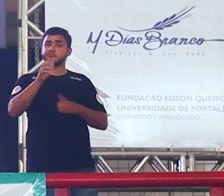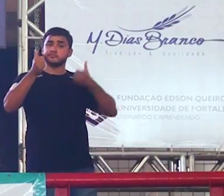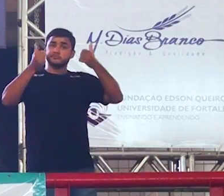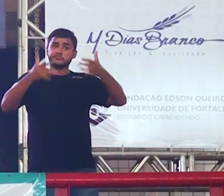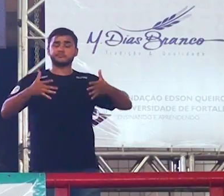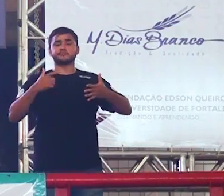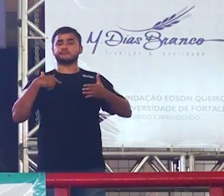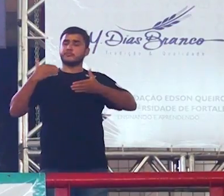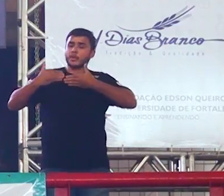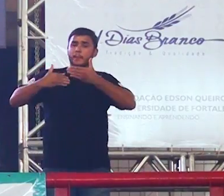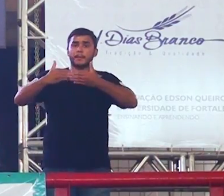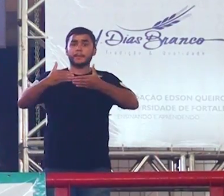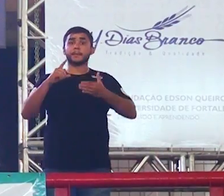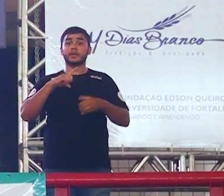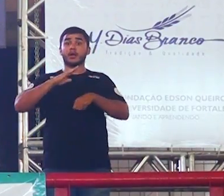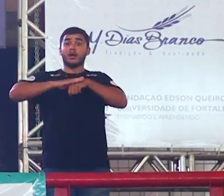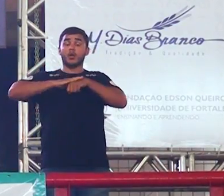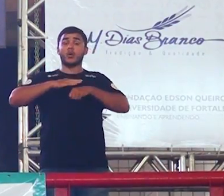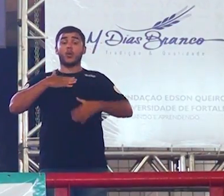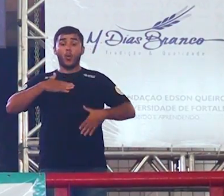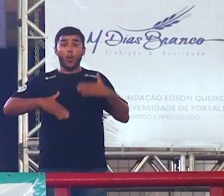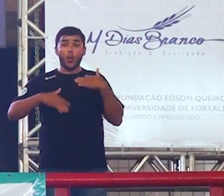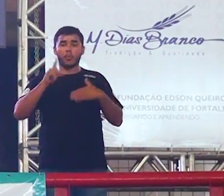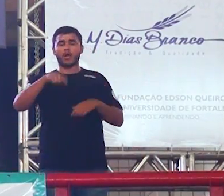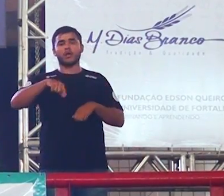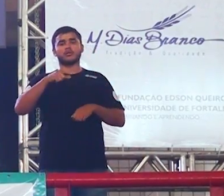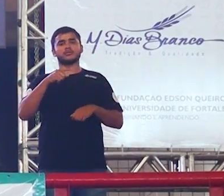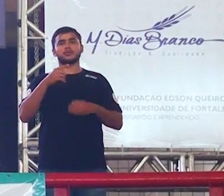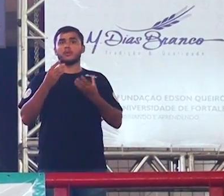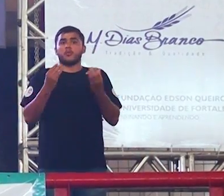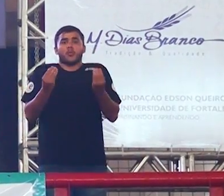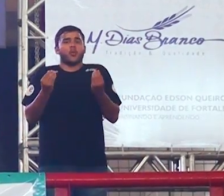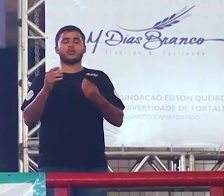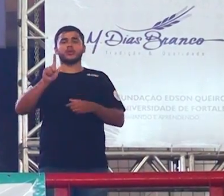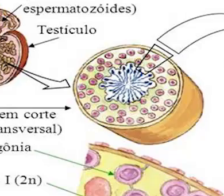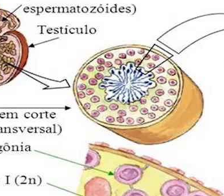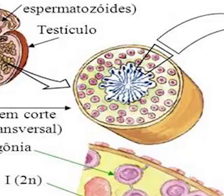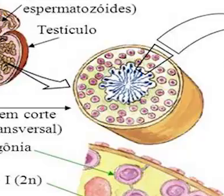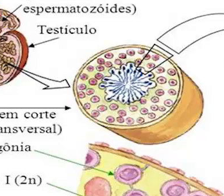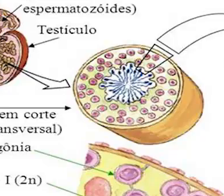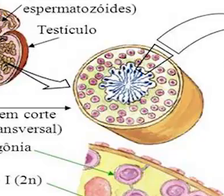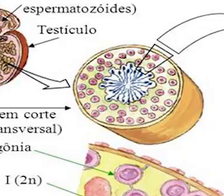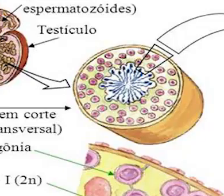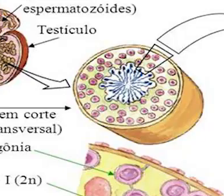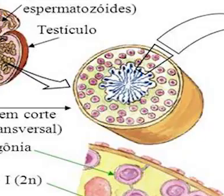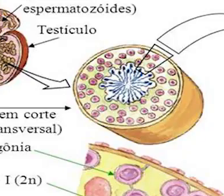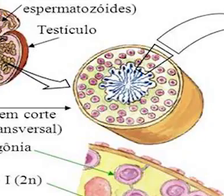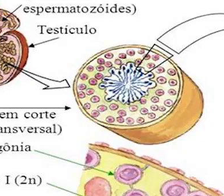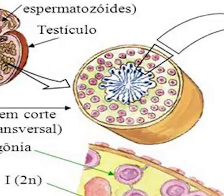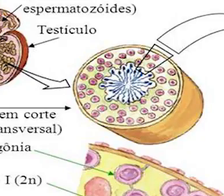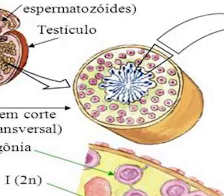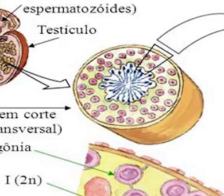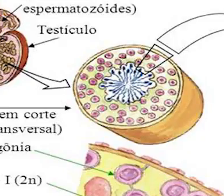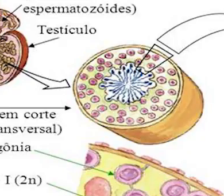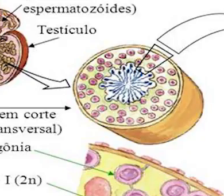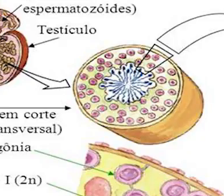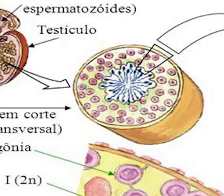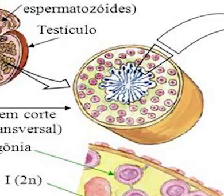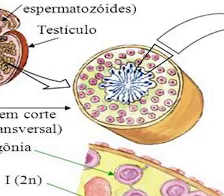vai ter um processo em que produz gametas aos milhões. Você vê, por exemplo, que a